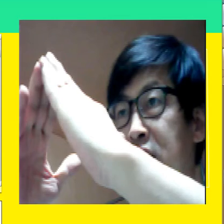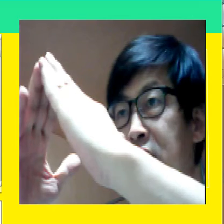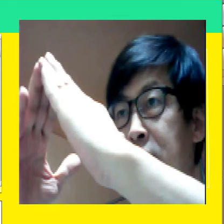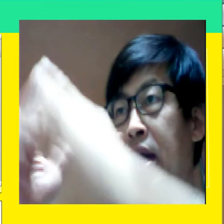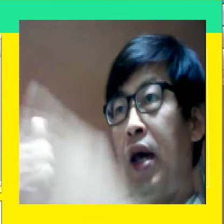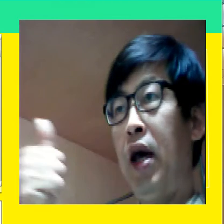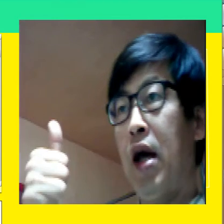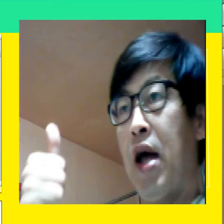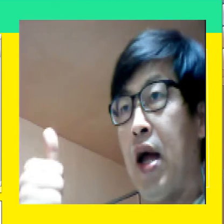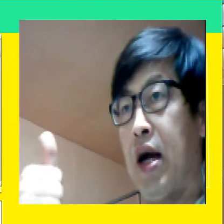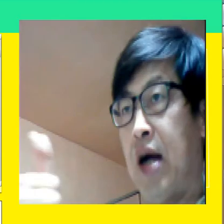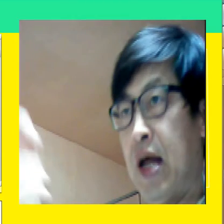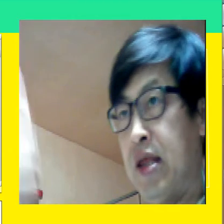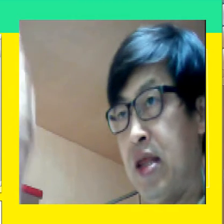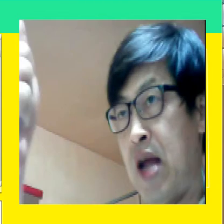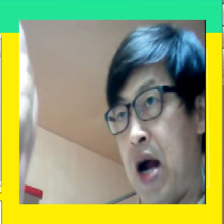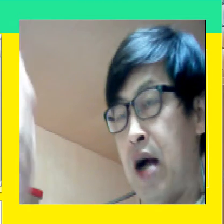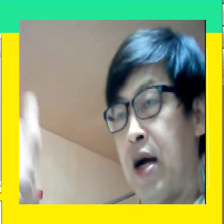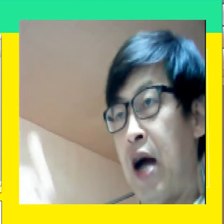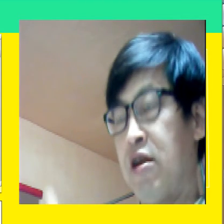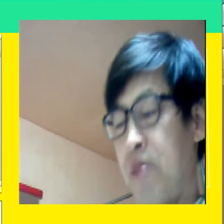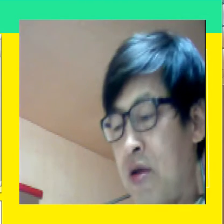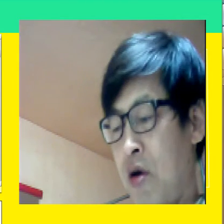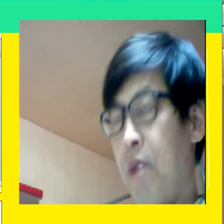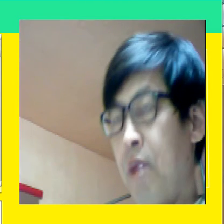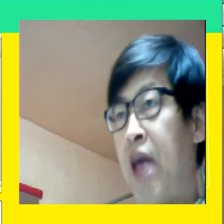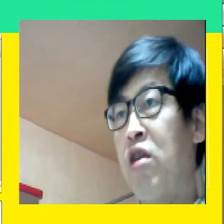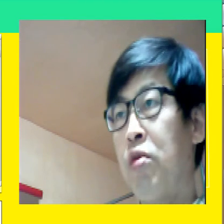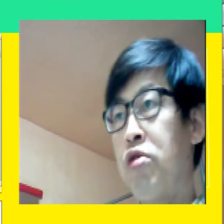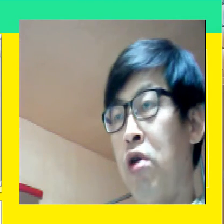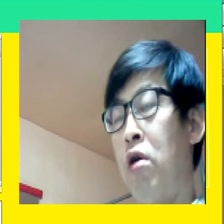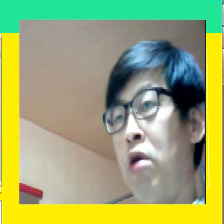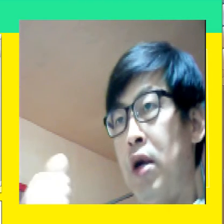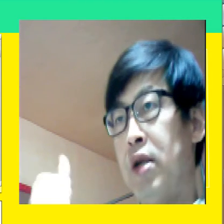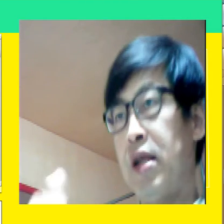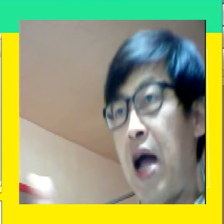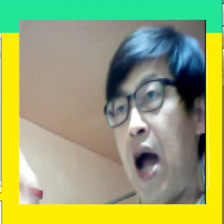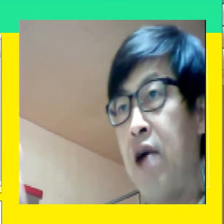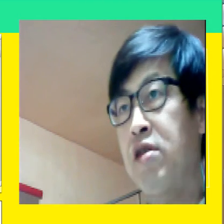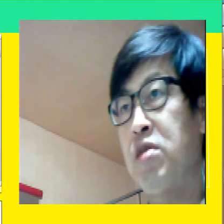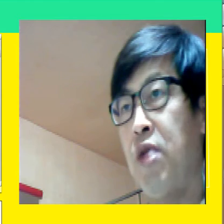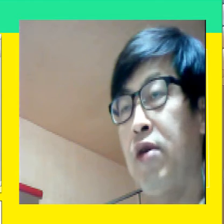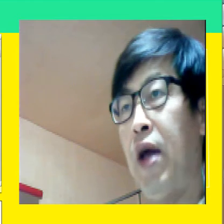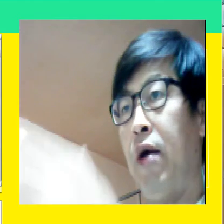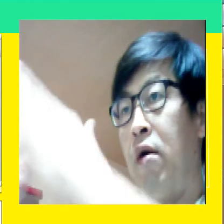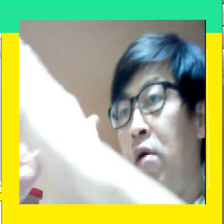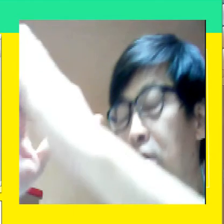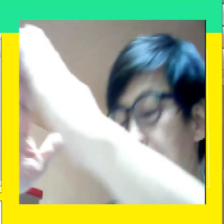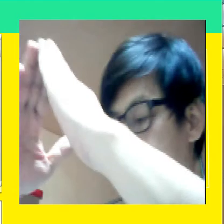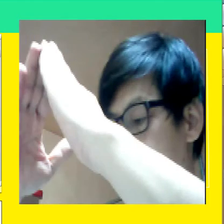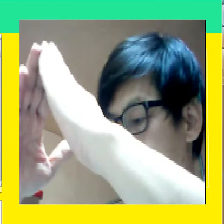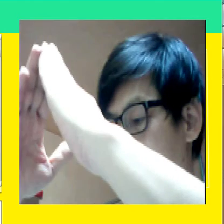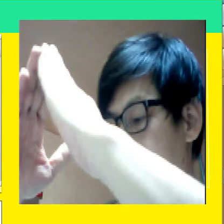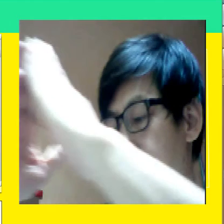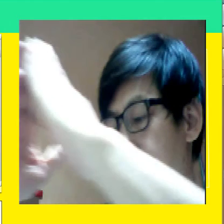집에 간다. 가슴에서 배에서부터 딱 끄집어내는 거에요.